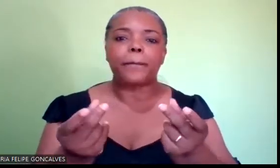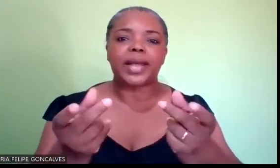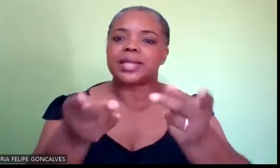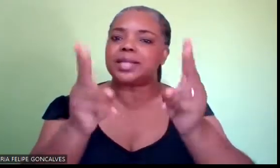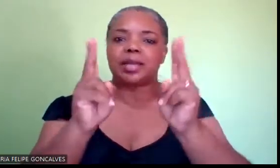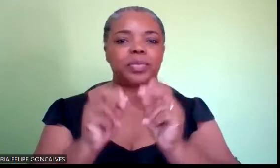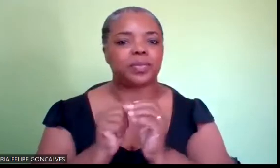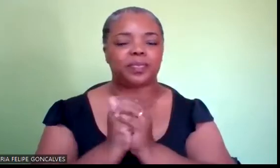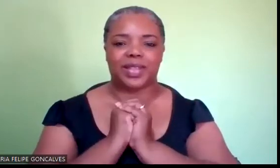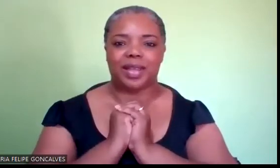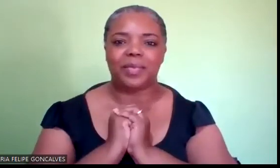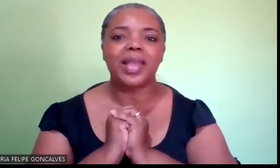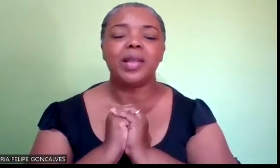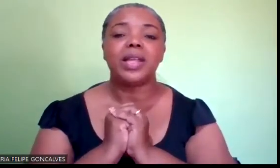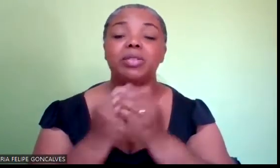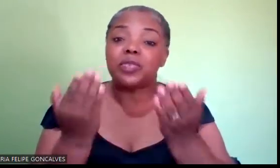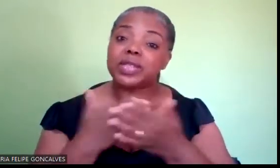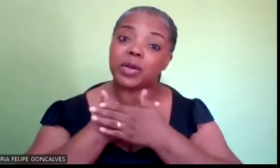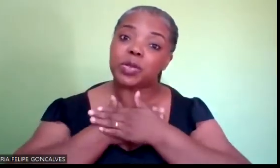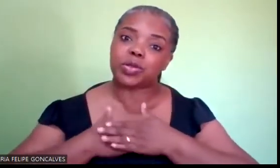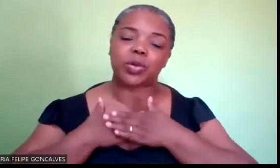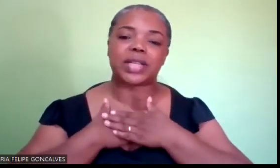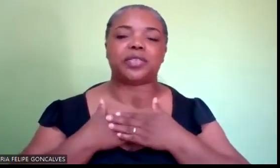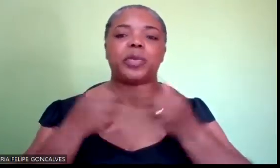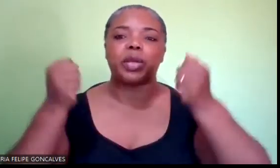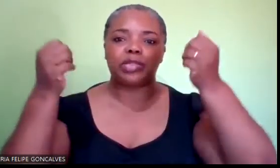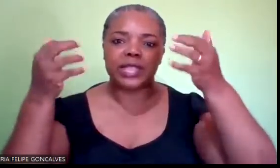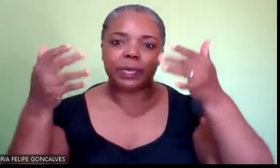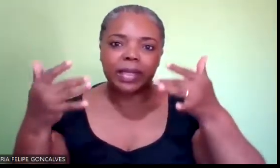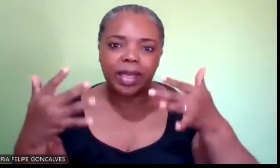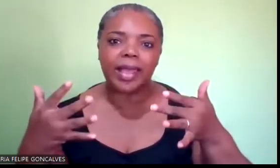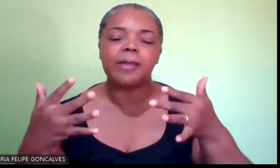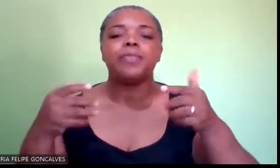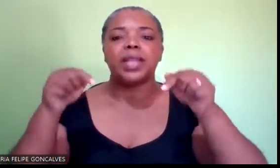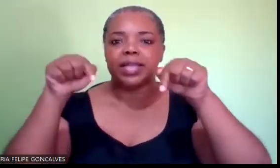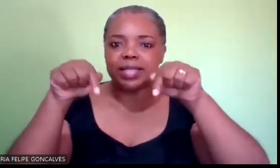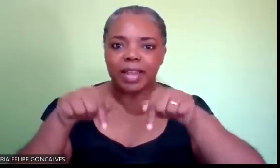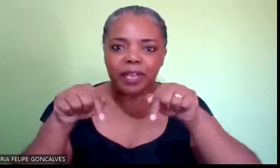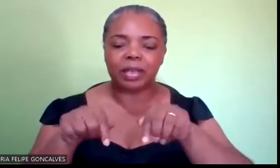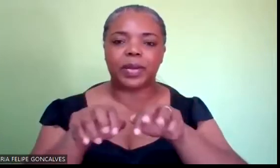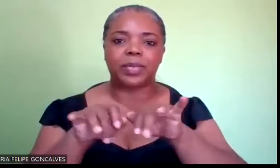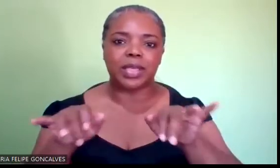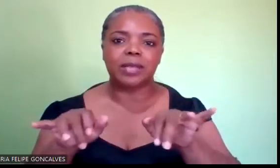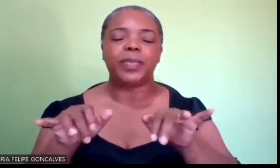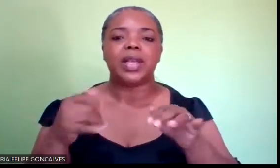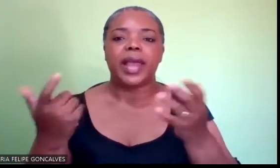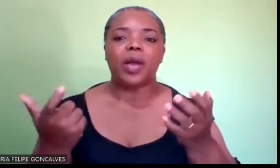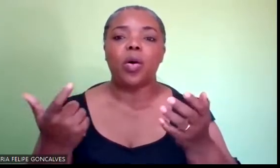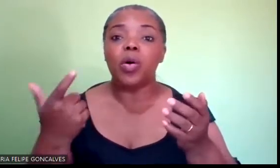para sempre. Amém? Então, se você gostou dessa forma que eu te expliquei, escreve aqui para mim.